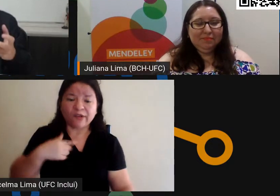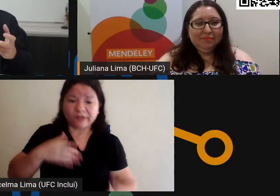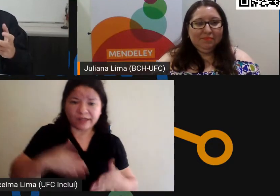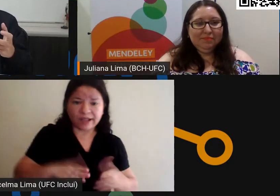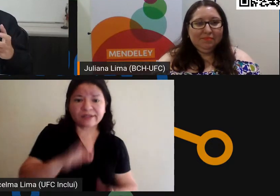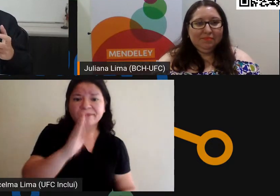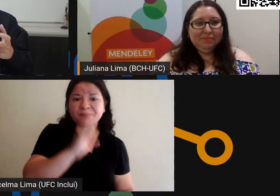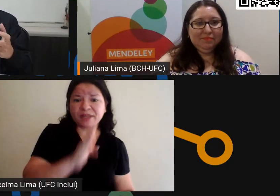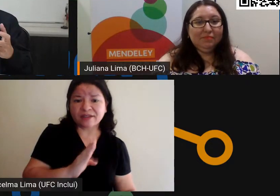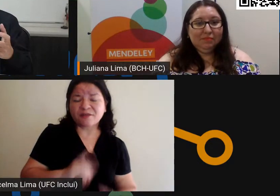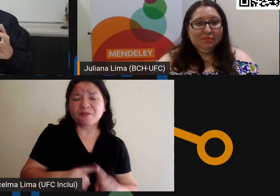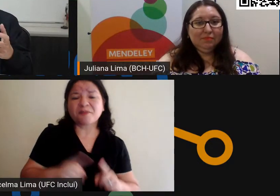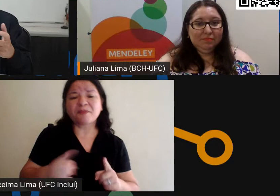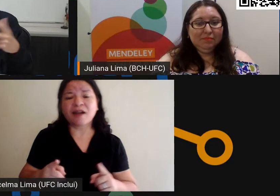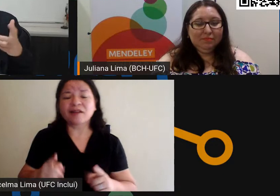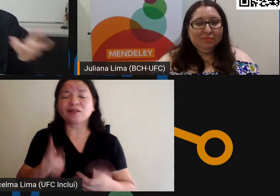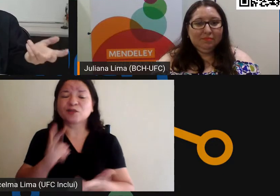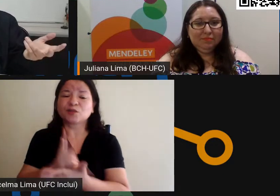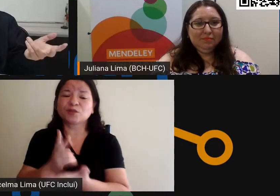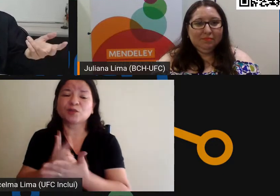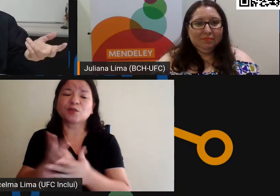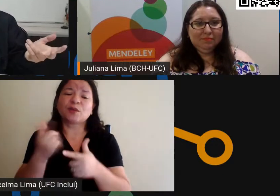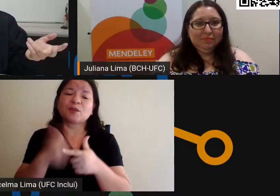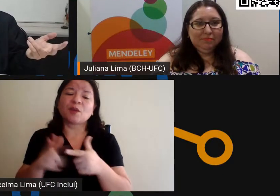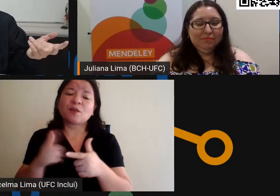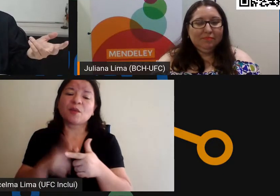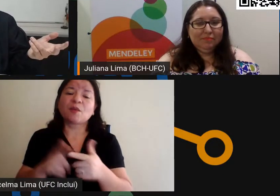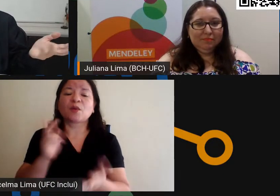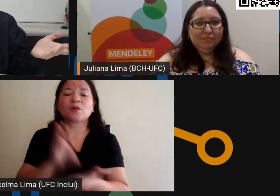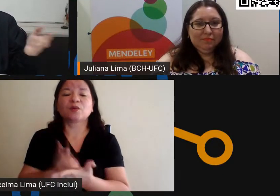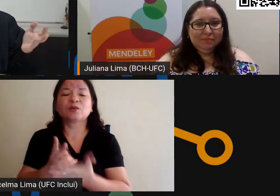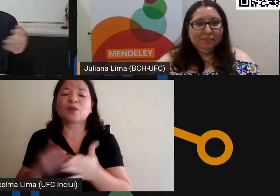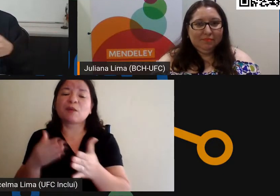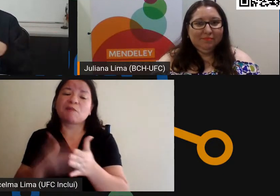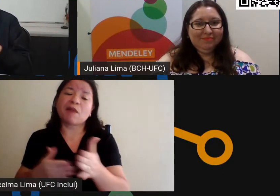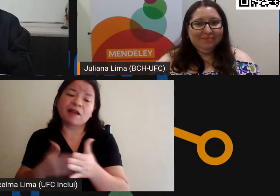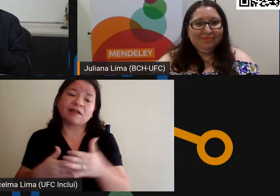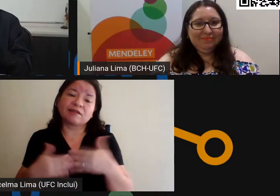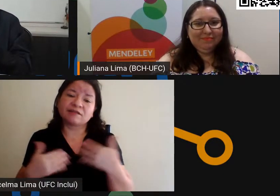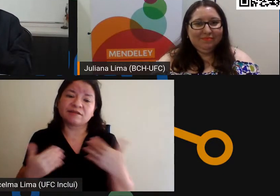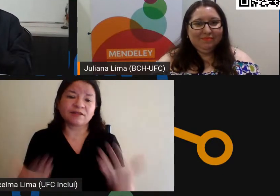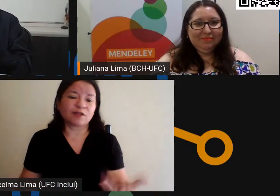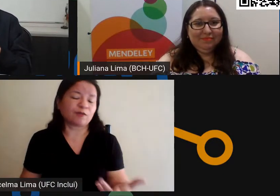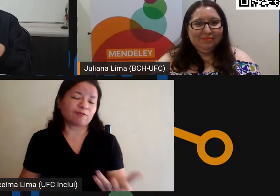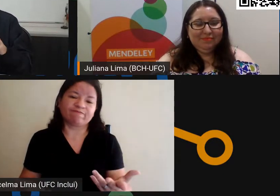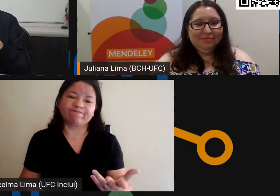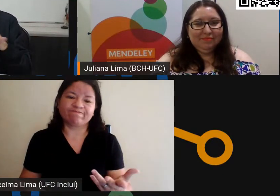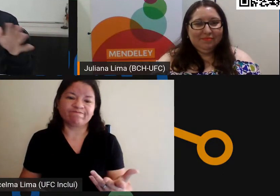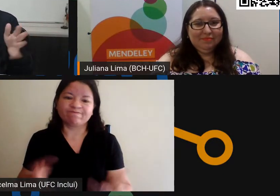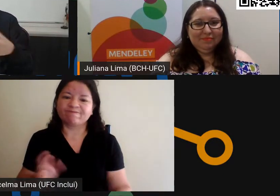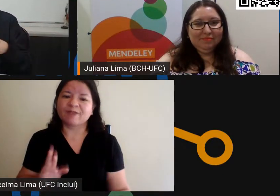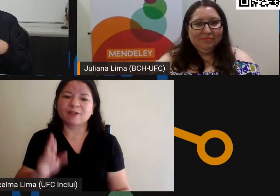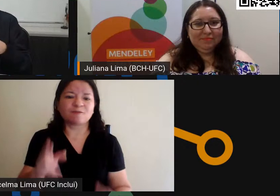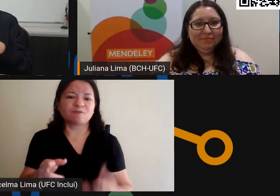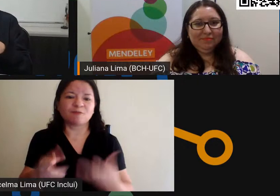é uma trava. Certo? Eu tenho que considerar isso, não é verdade? Então não tem saída. Eu acho